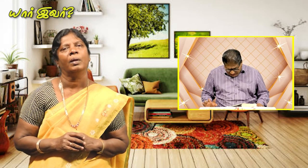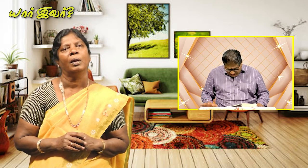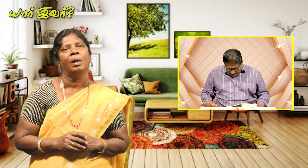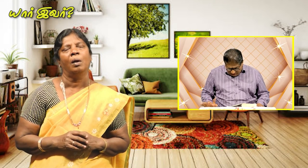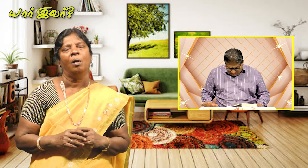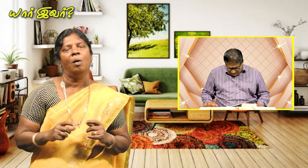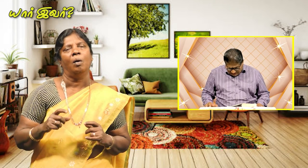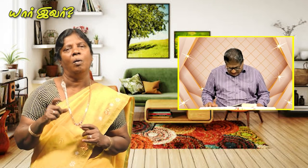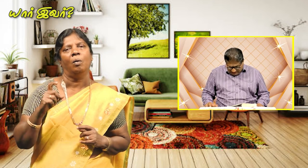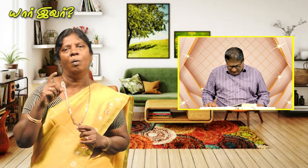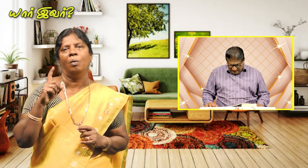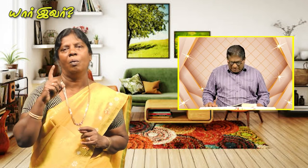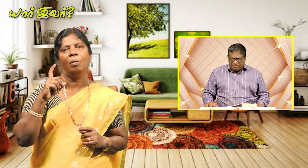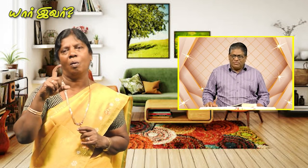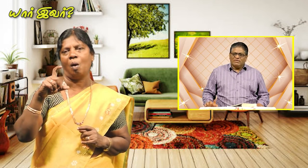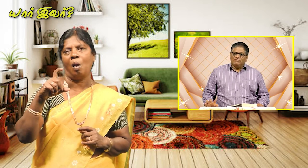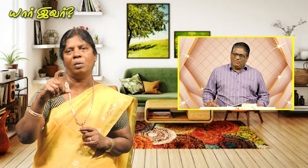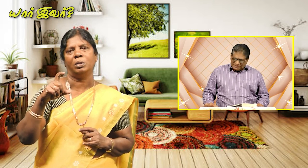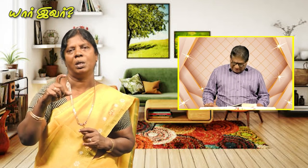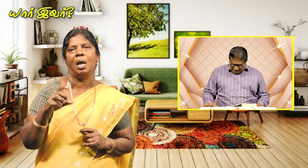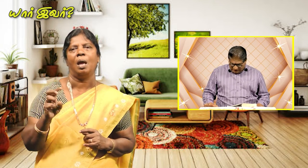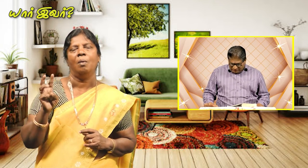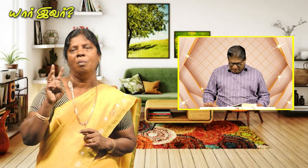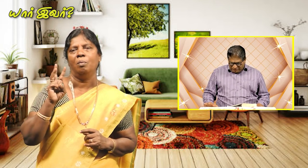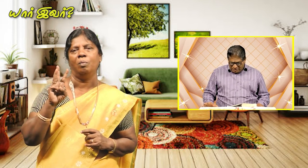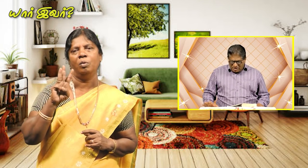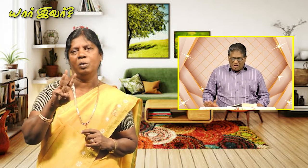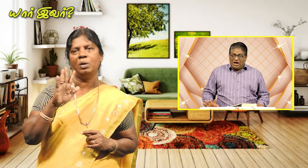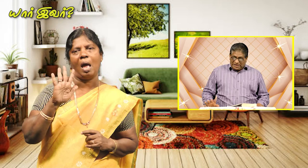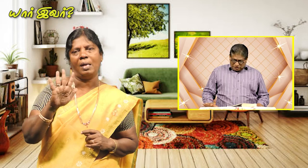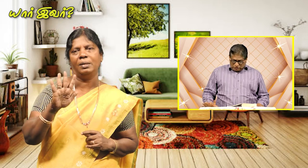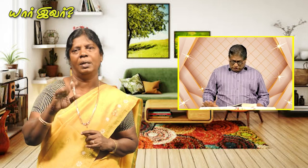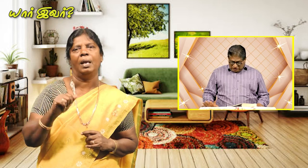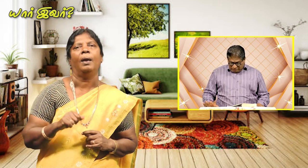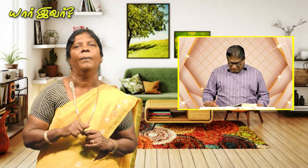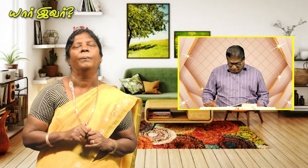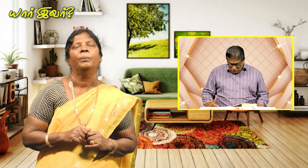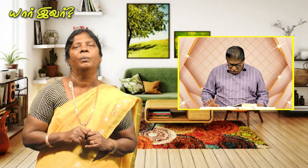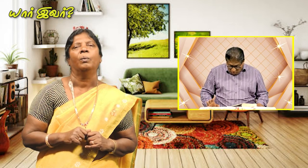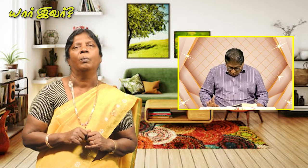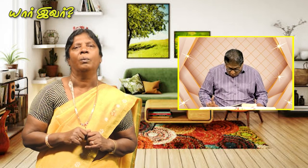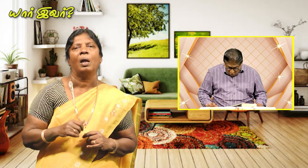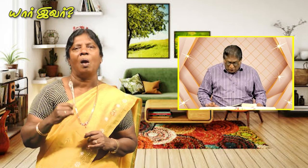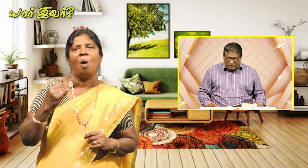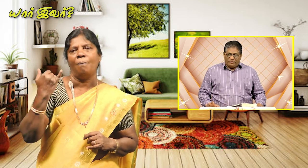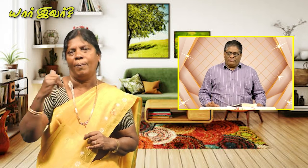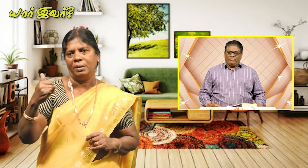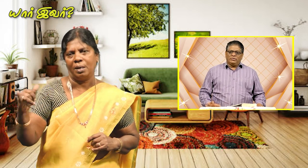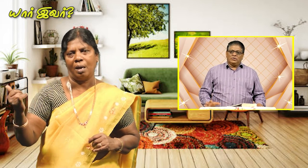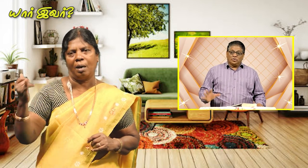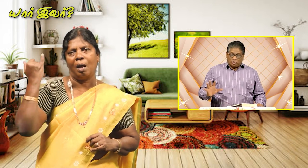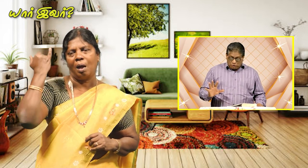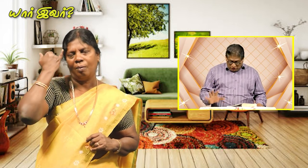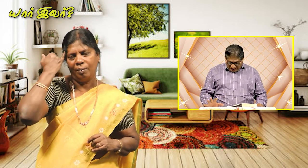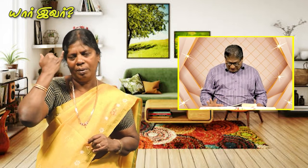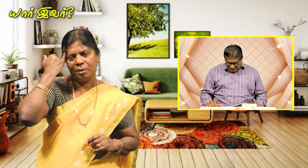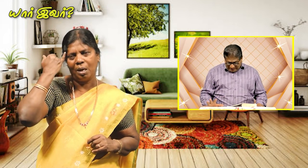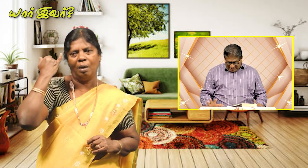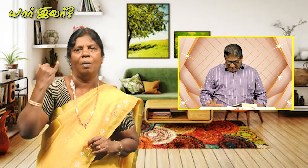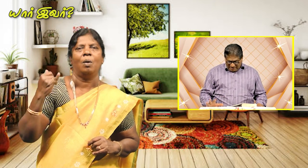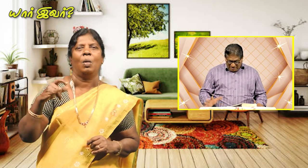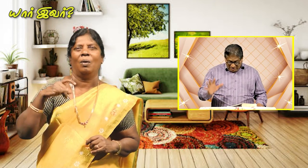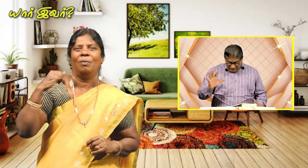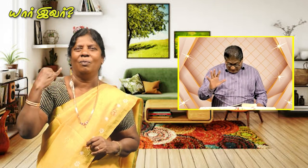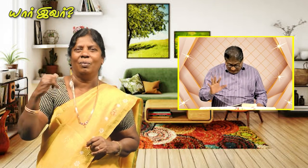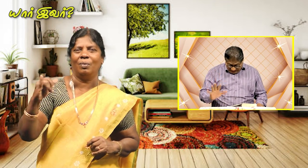சொல்லுதுன்னா, 5வது வசனத்தில் விபச்சாரம், அசுத்தம், மோகம்,